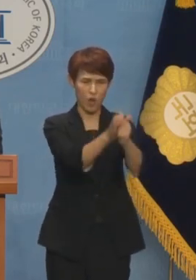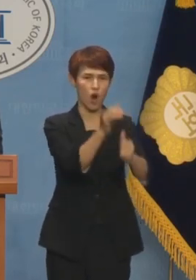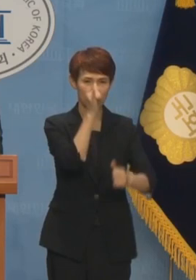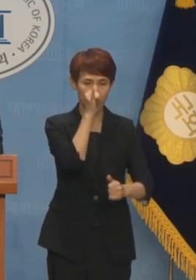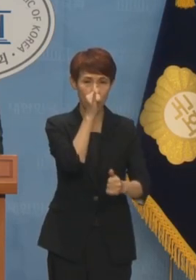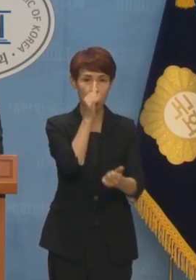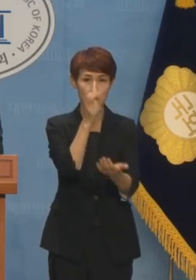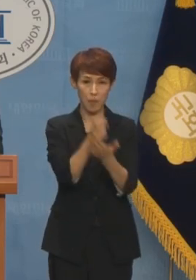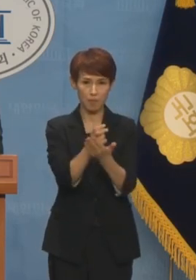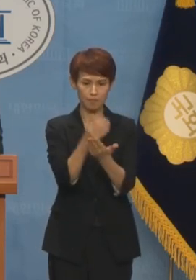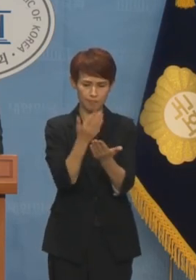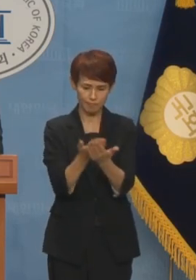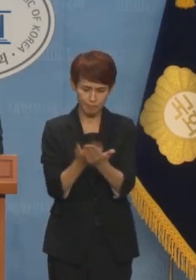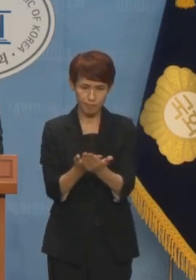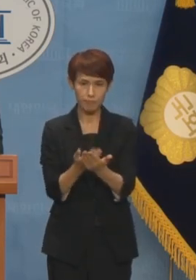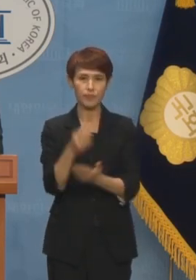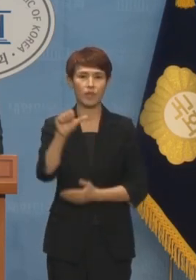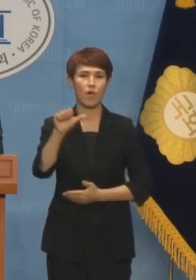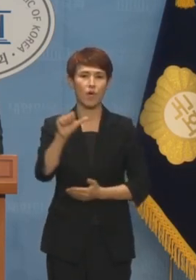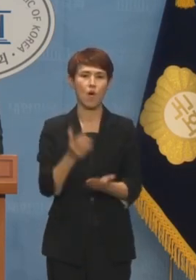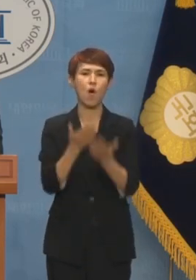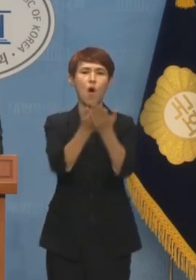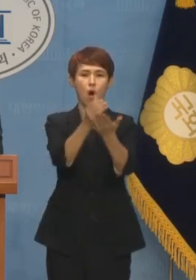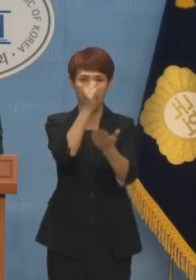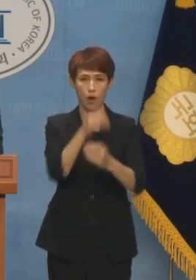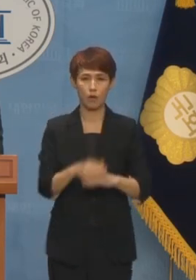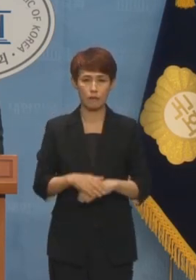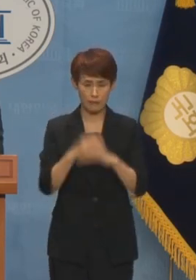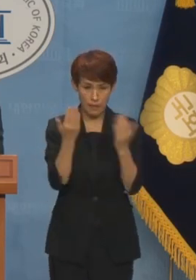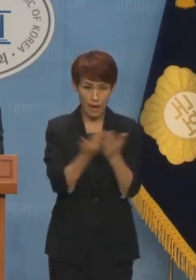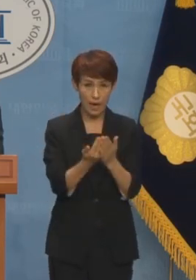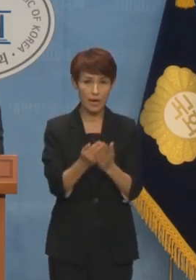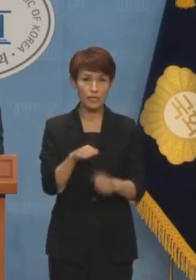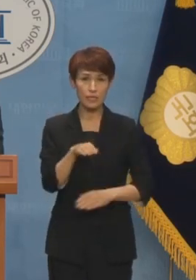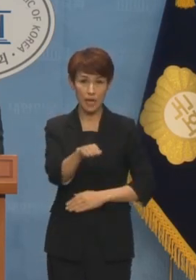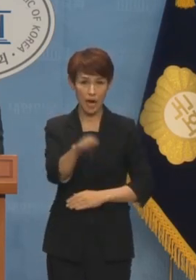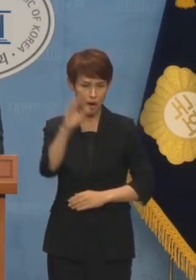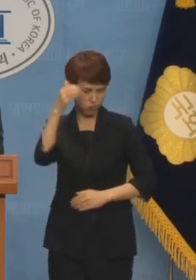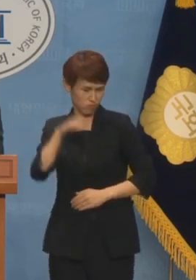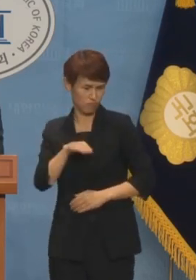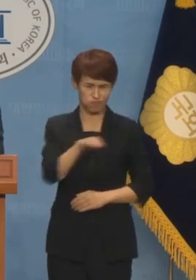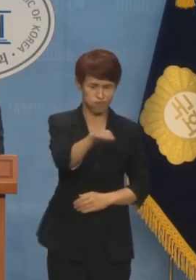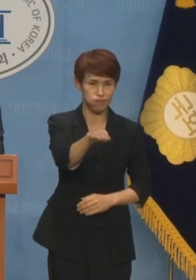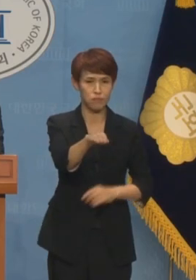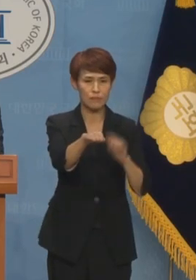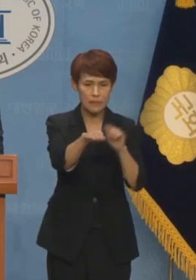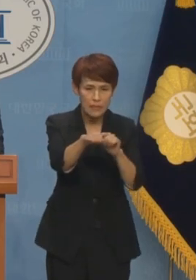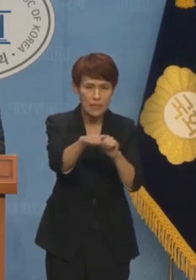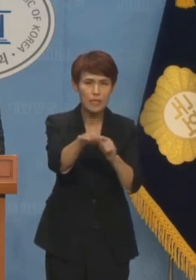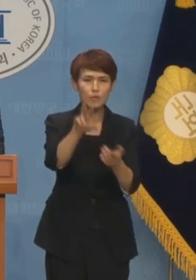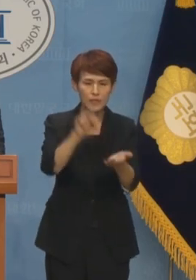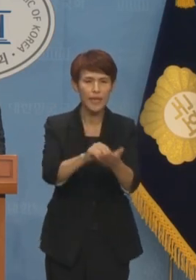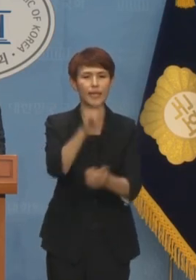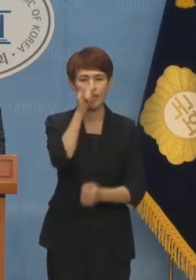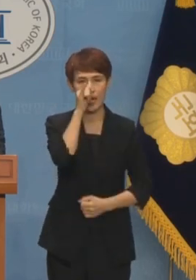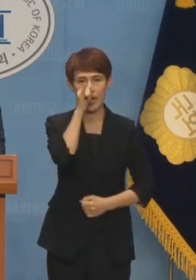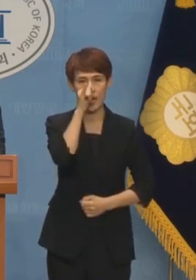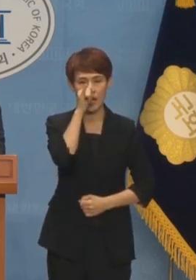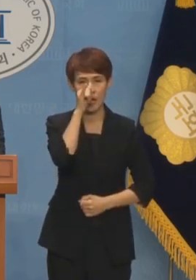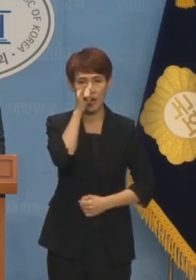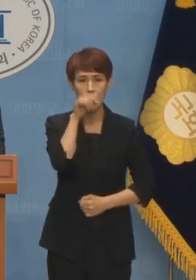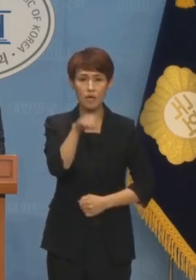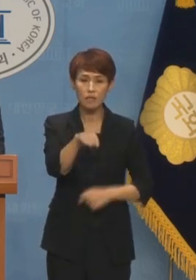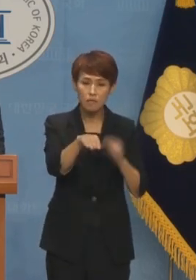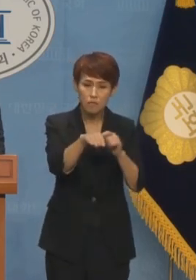계류되어 있습니다. 모두 급발진 의심 사고에서 착안하여 제조물에 대한 소비자의